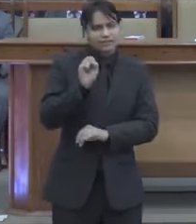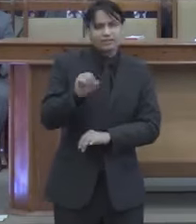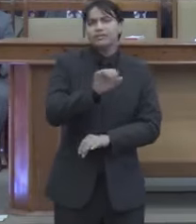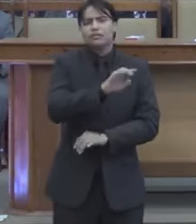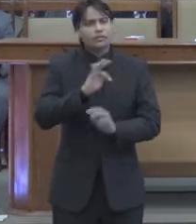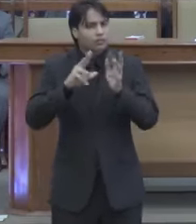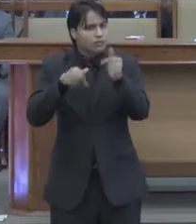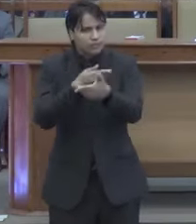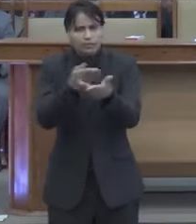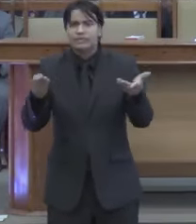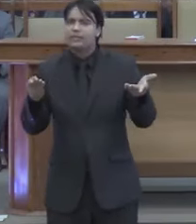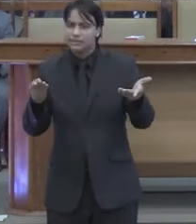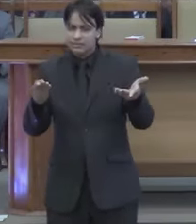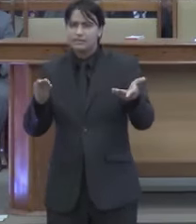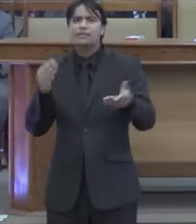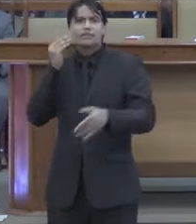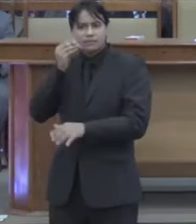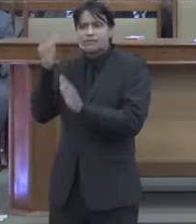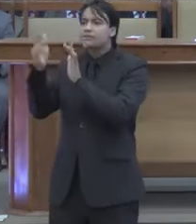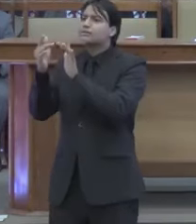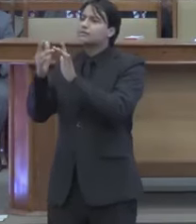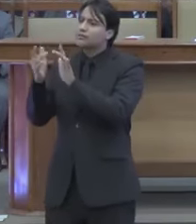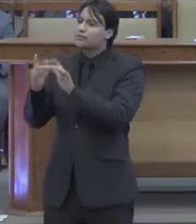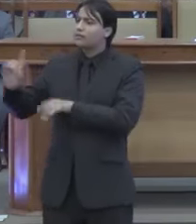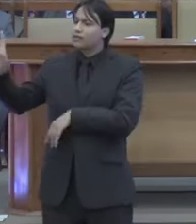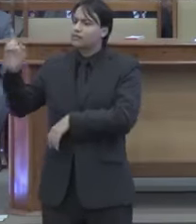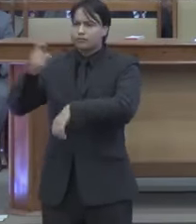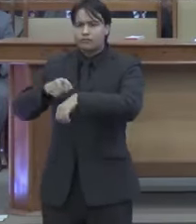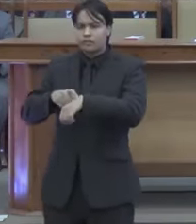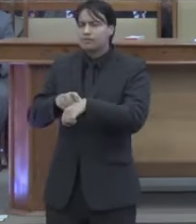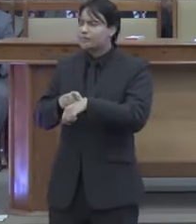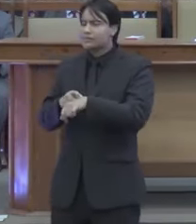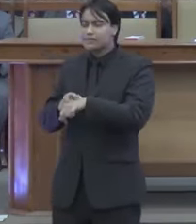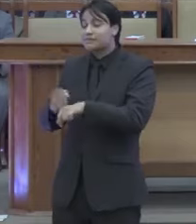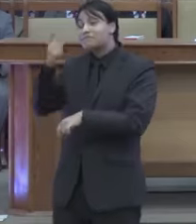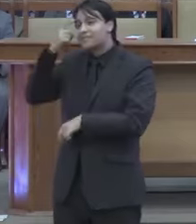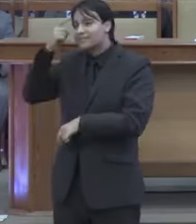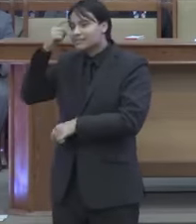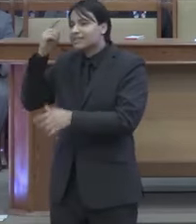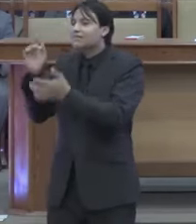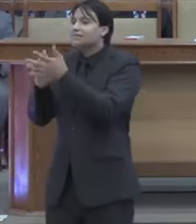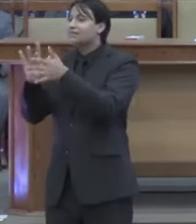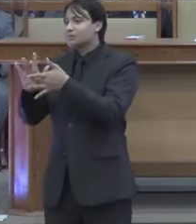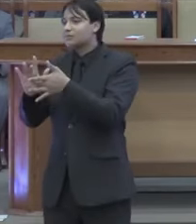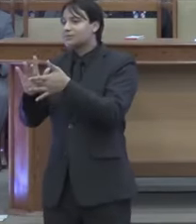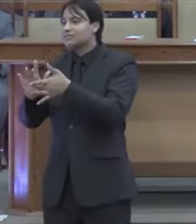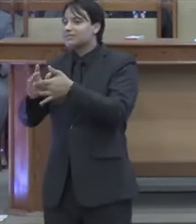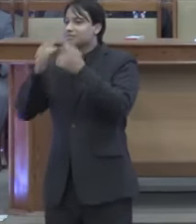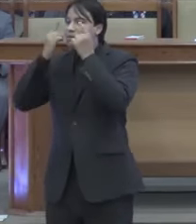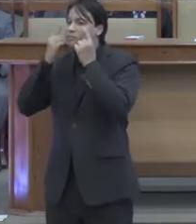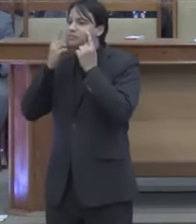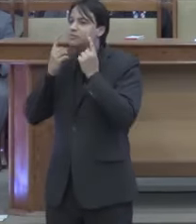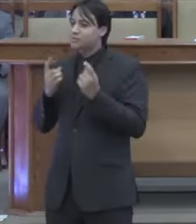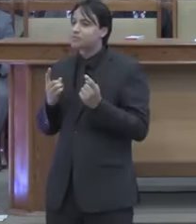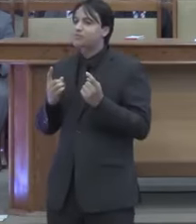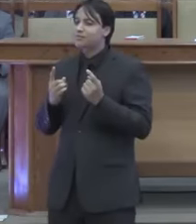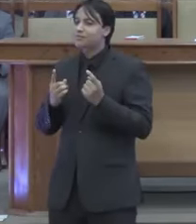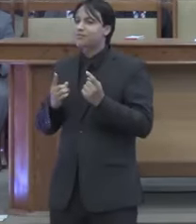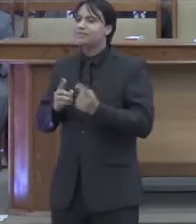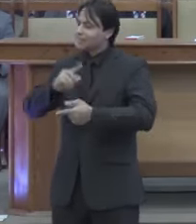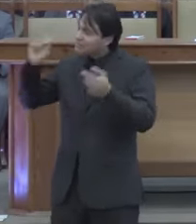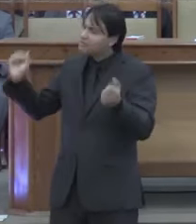gostosa, na hora que falar nele você chora, na hora que falar nele você glorifica. A